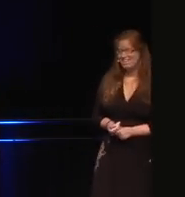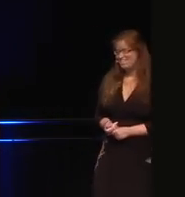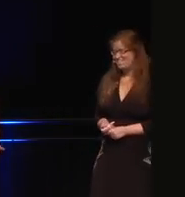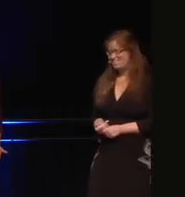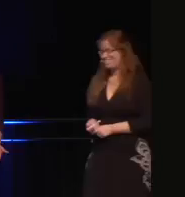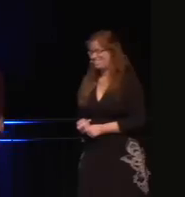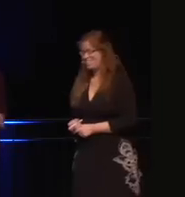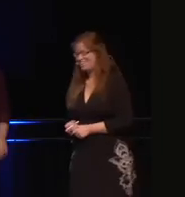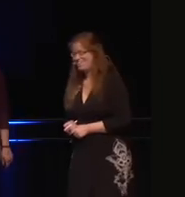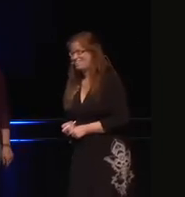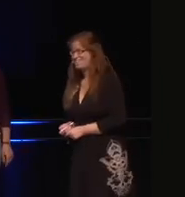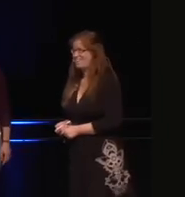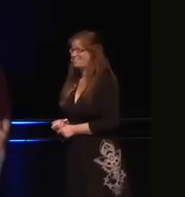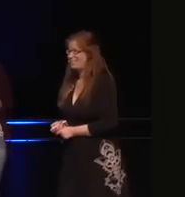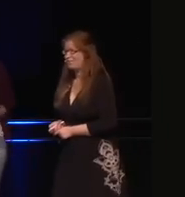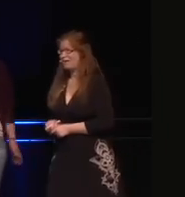¿Risas?